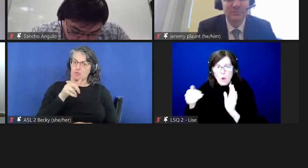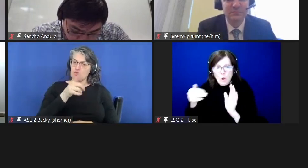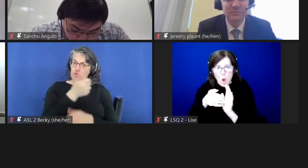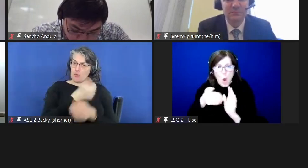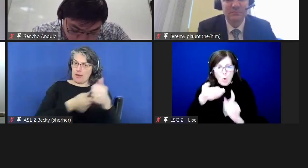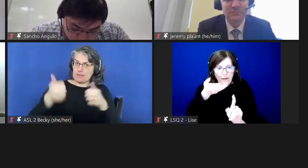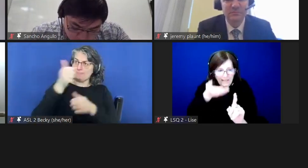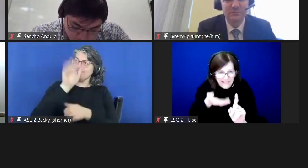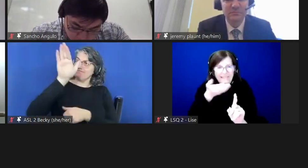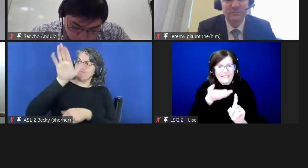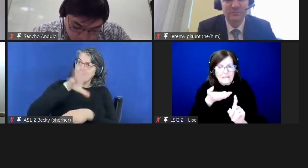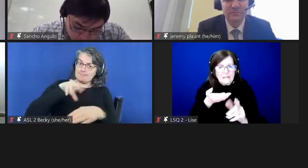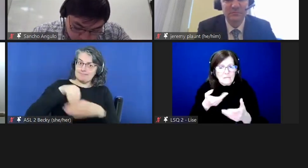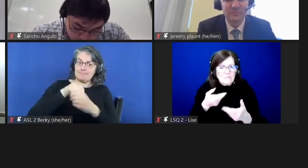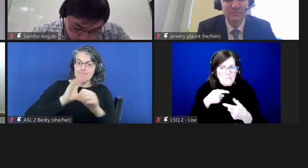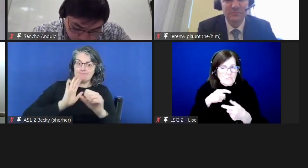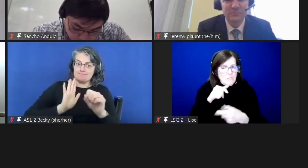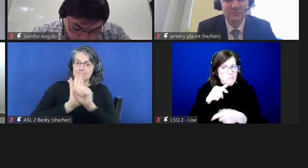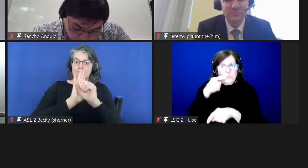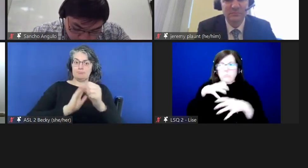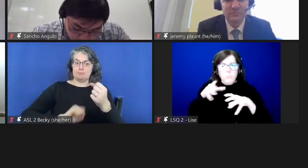seriez